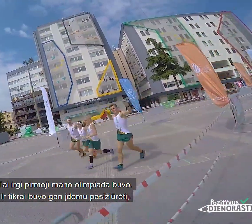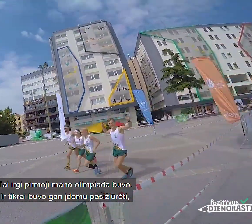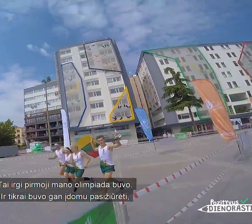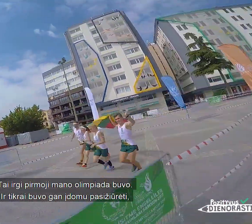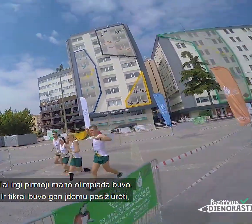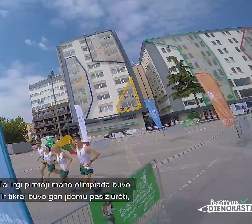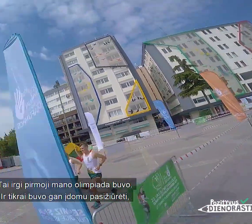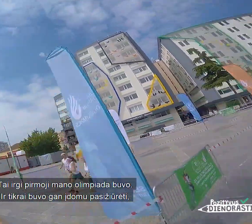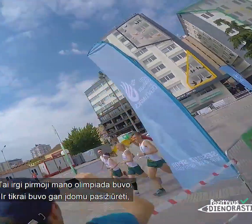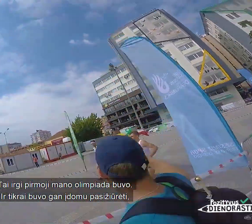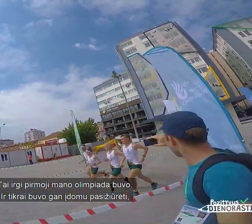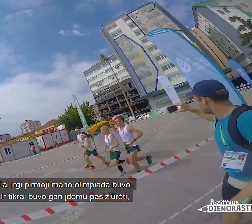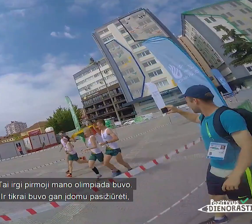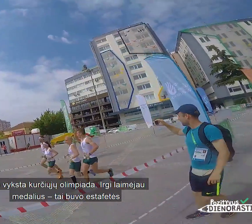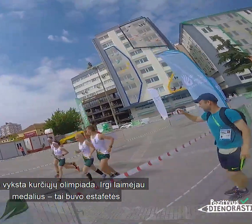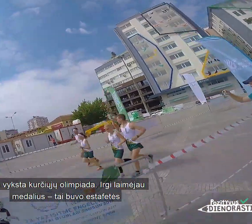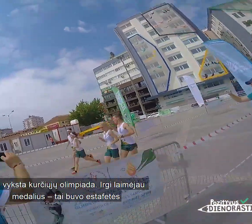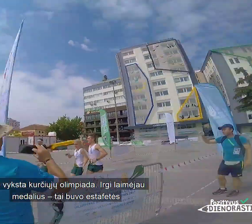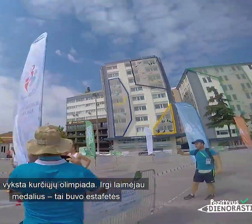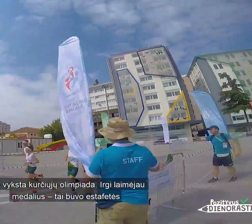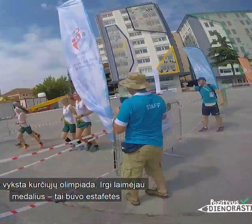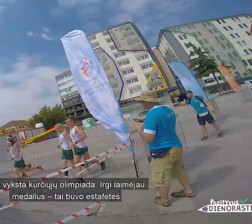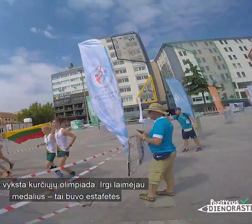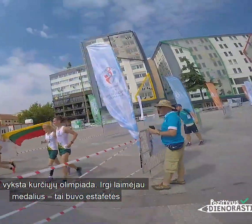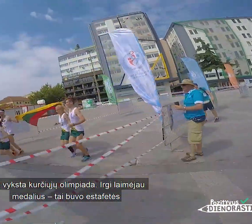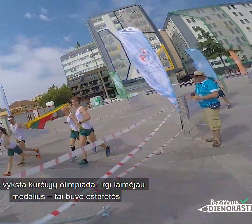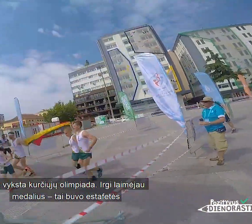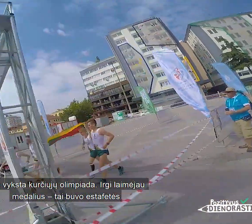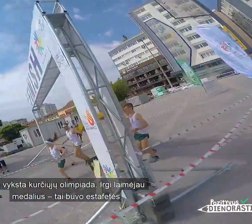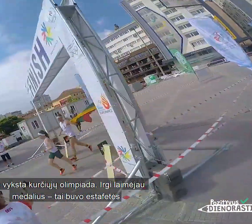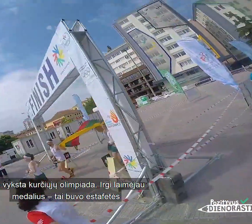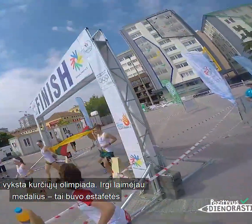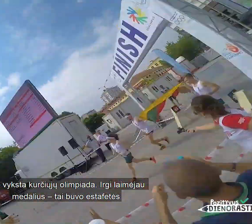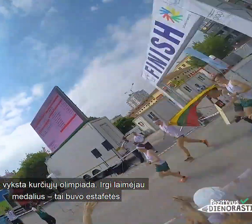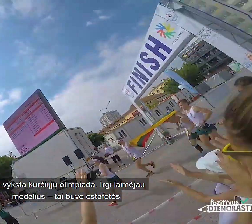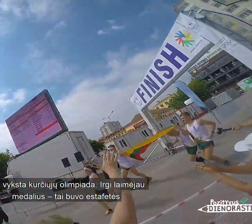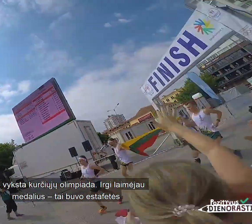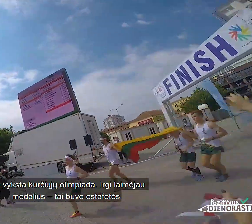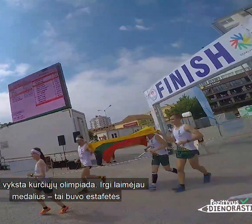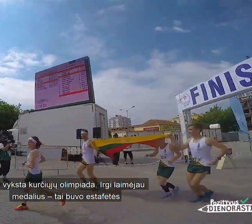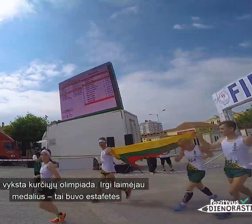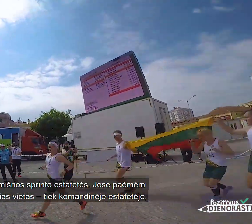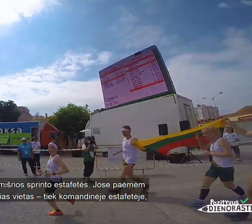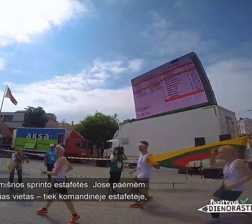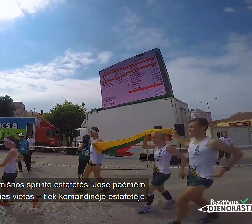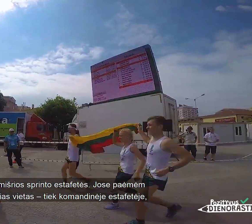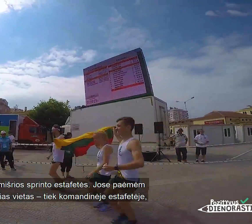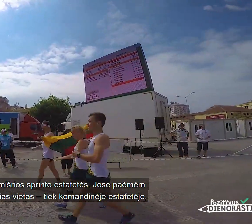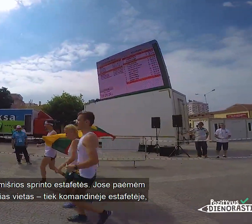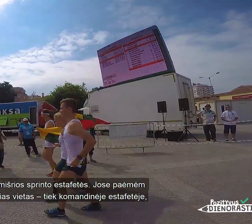tikrai buvo gan įdomu pasižiūrėti, kaip vyksta kurčiųjų olimpiada. Irgi laimėjo medalius. Tai buvo estafetės komandinių varžybų